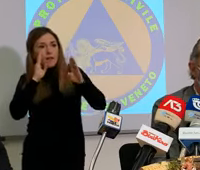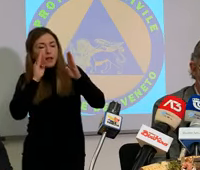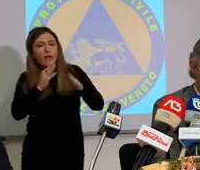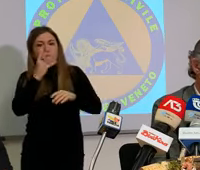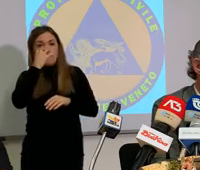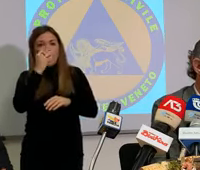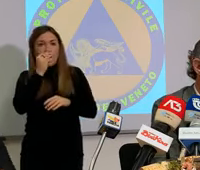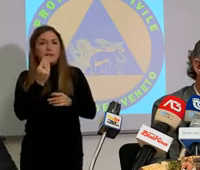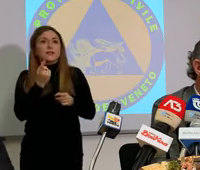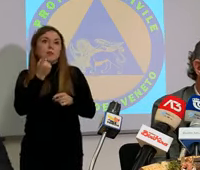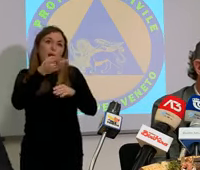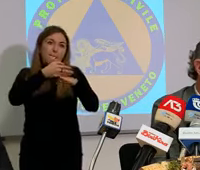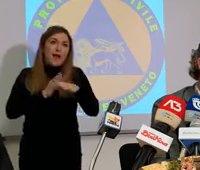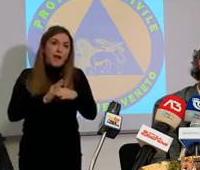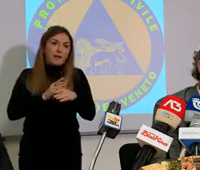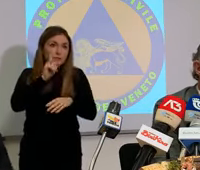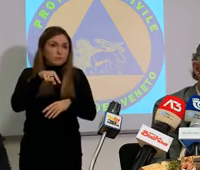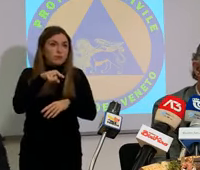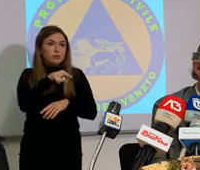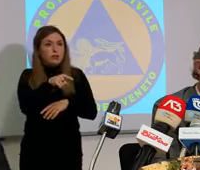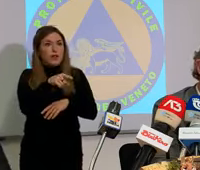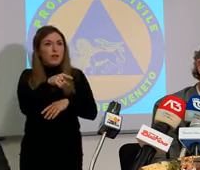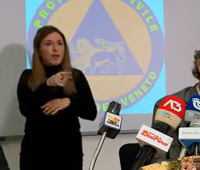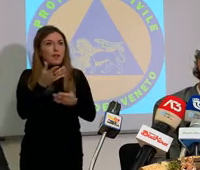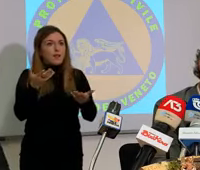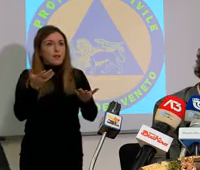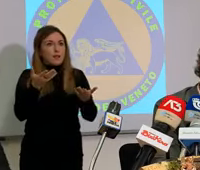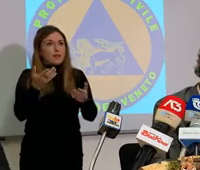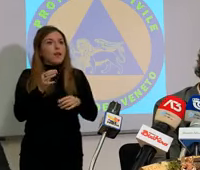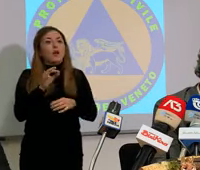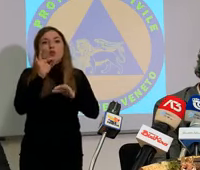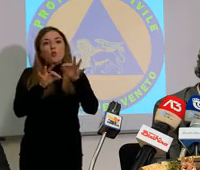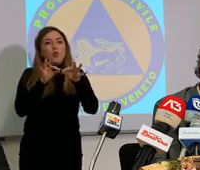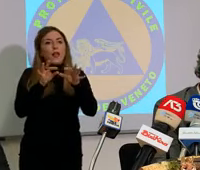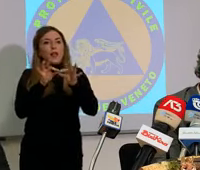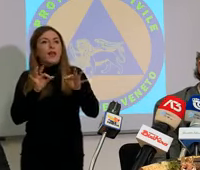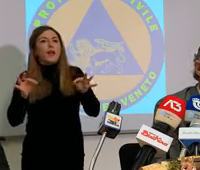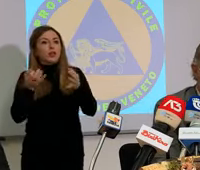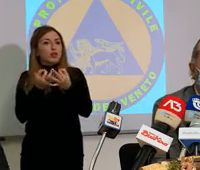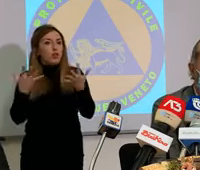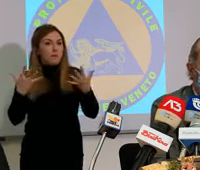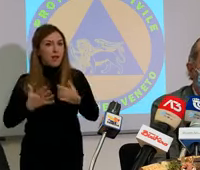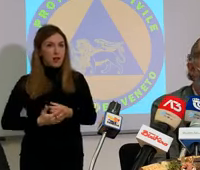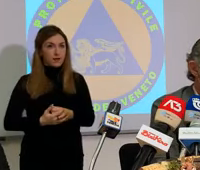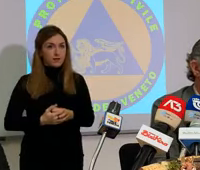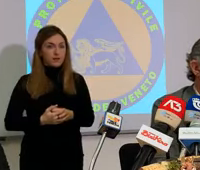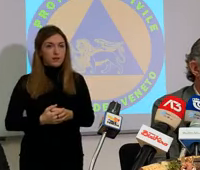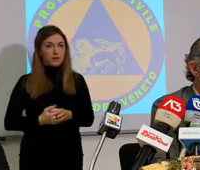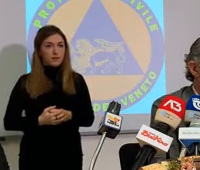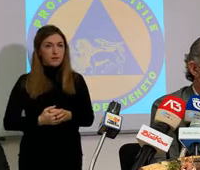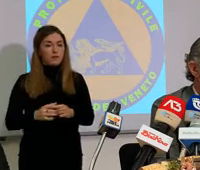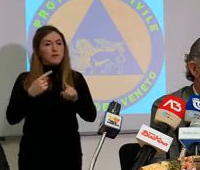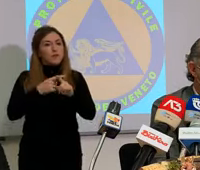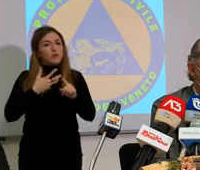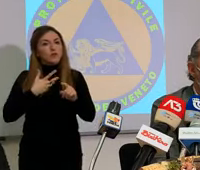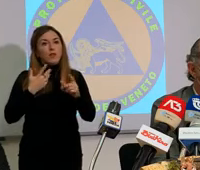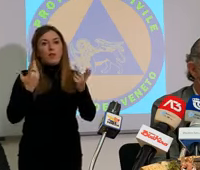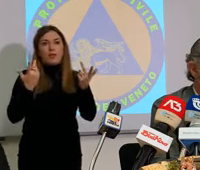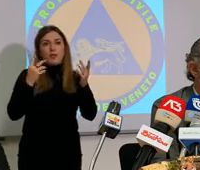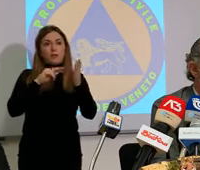occupato in parte anche per l'influenza nei ricoveri nelle cure territoriali e comunque poi avremo il tema delle scuole